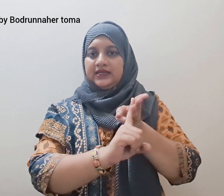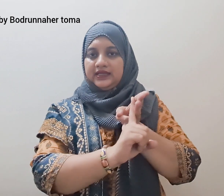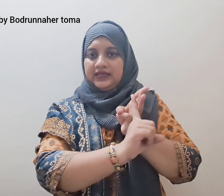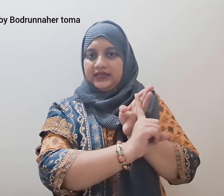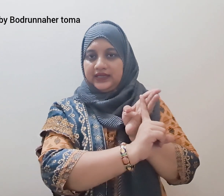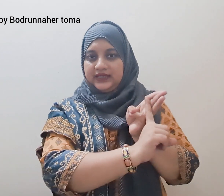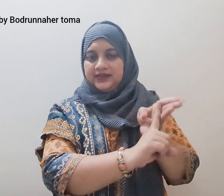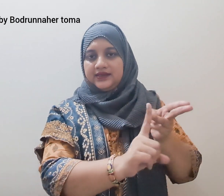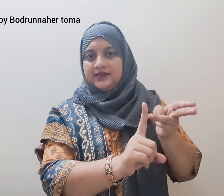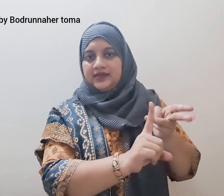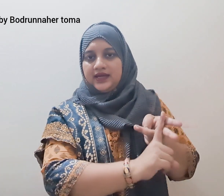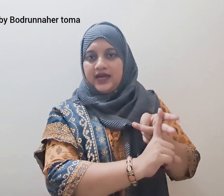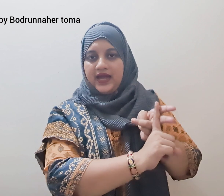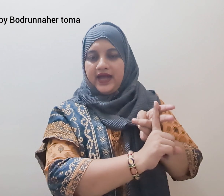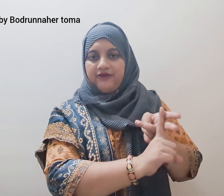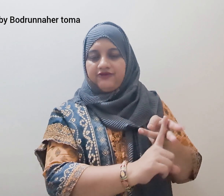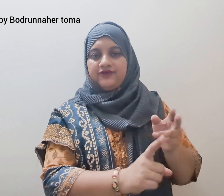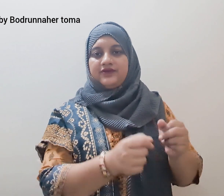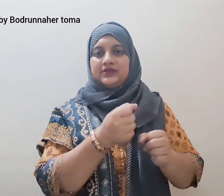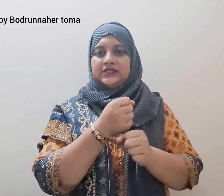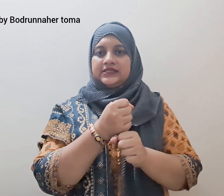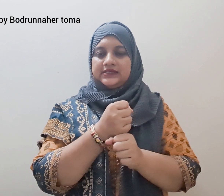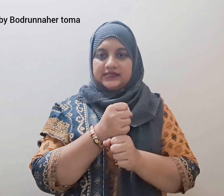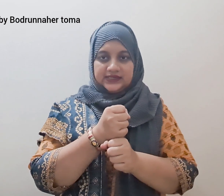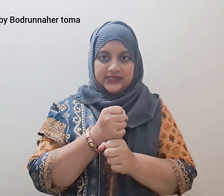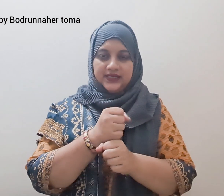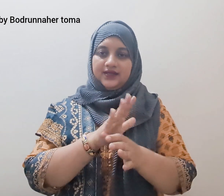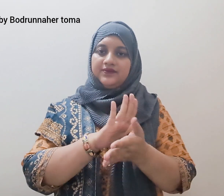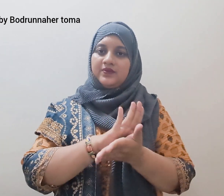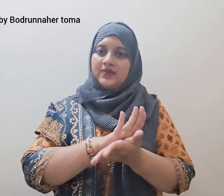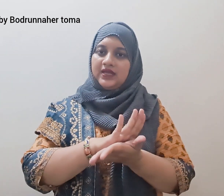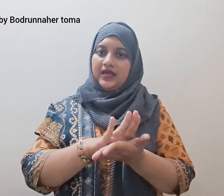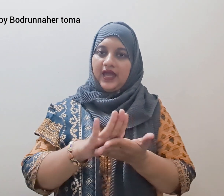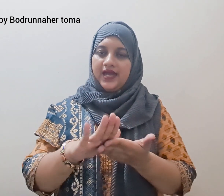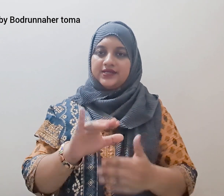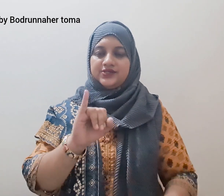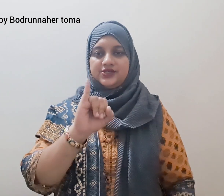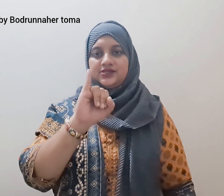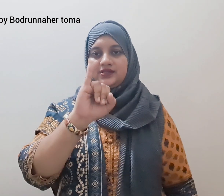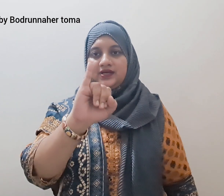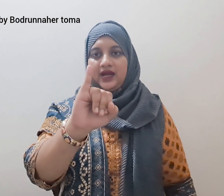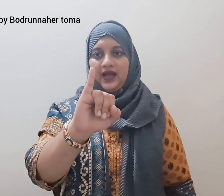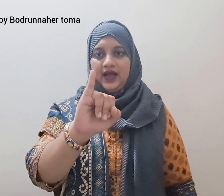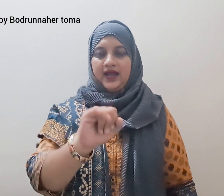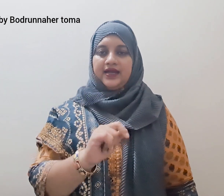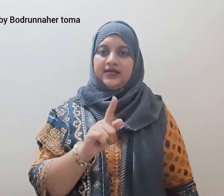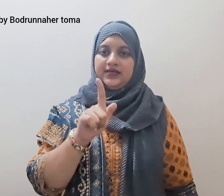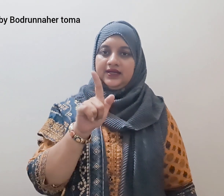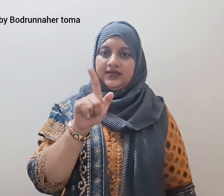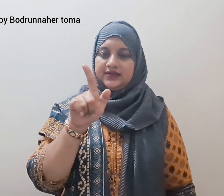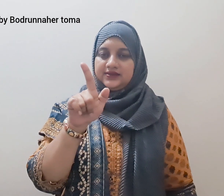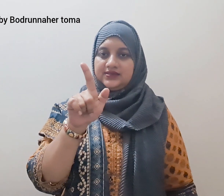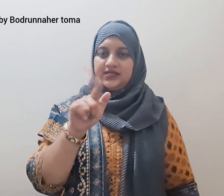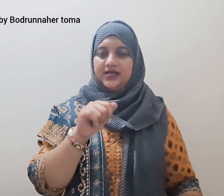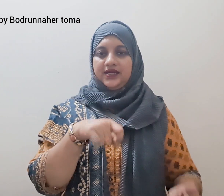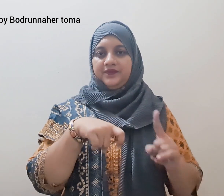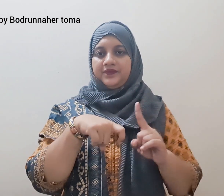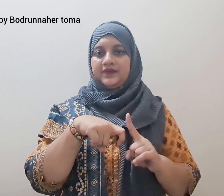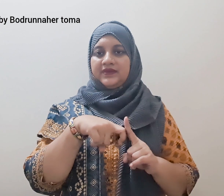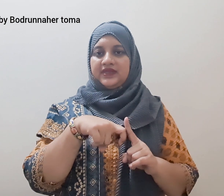ই, এফ, জি, এইচ, আই, জে,